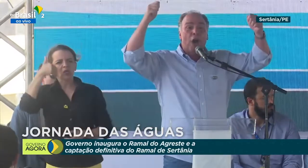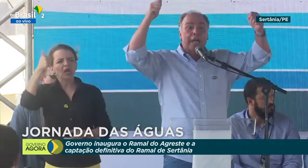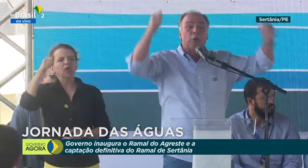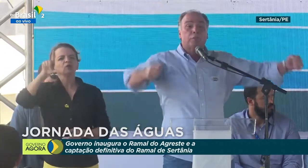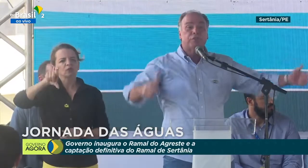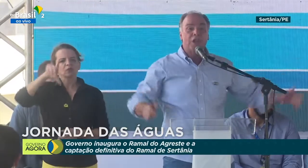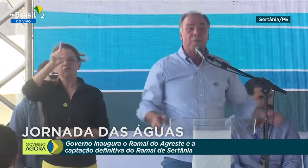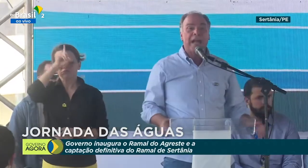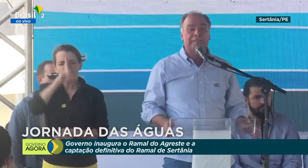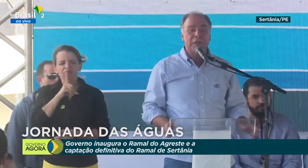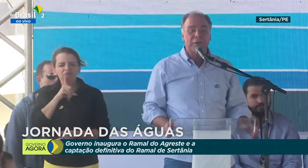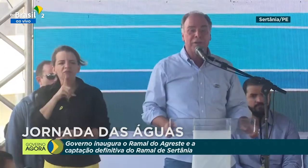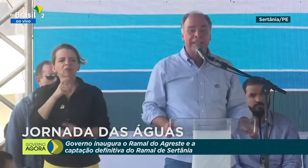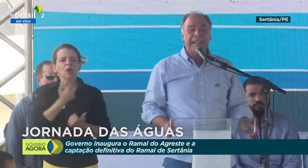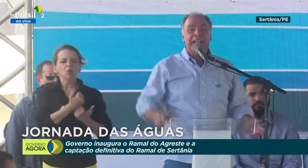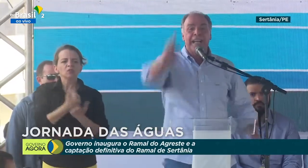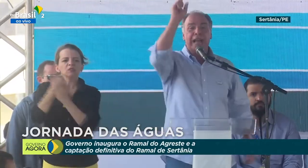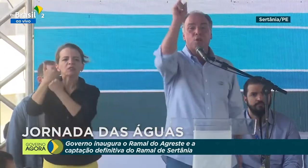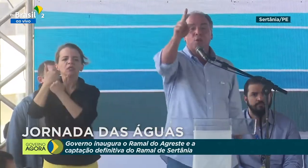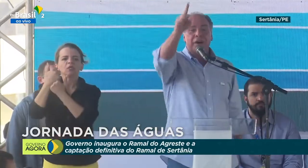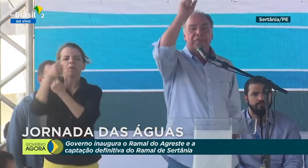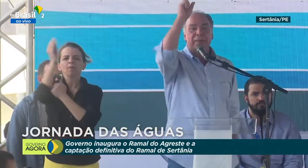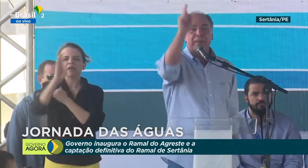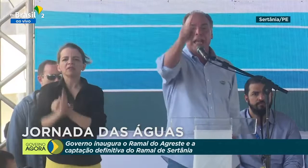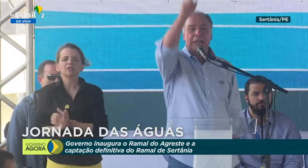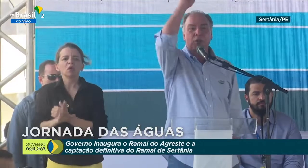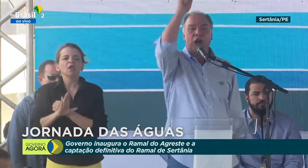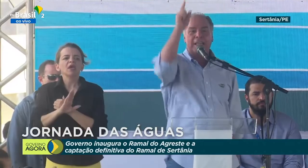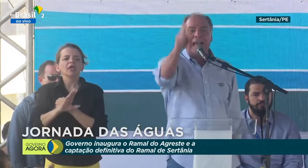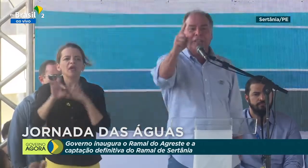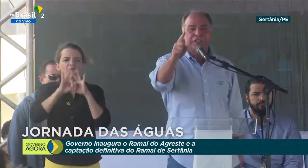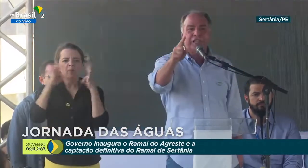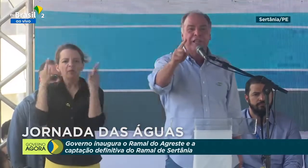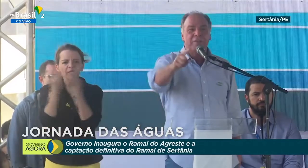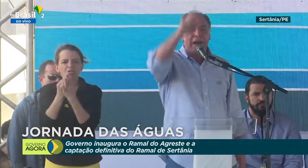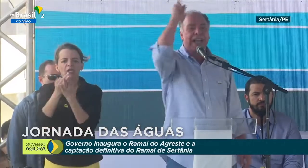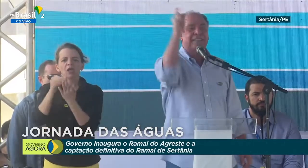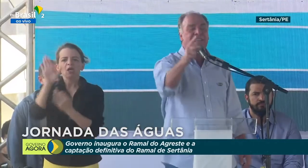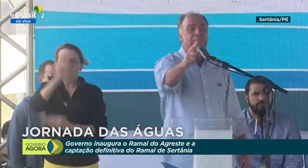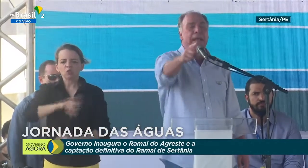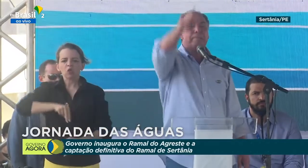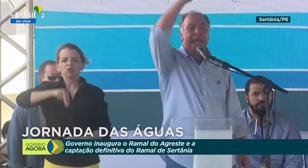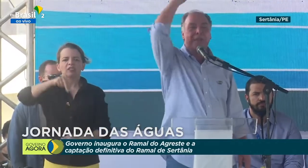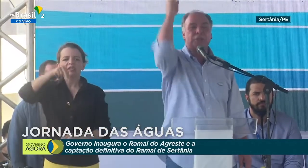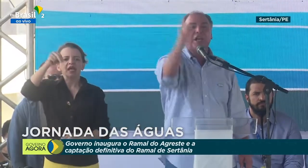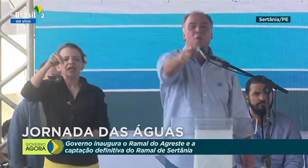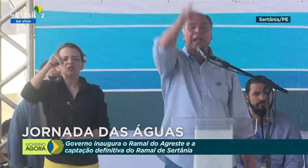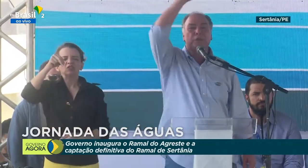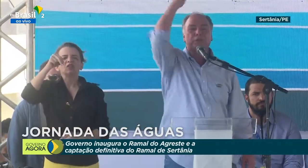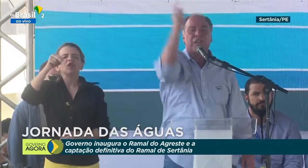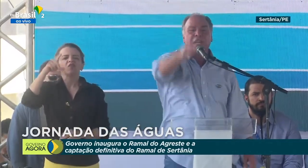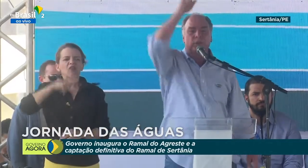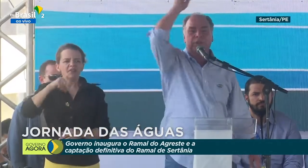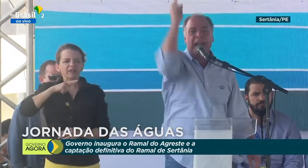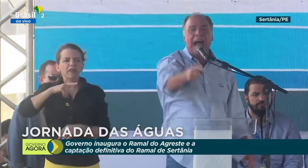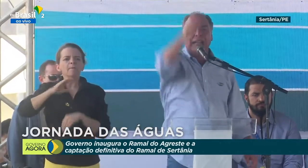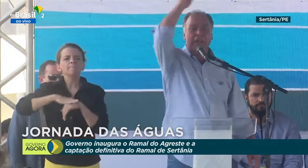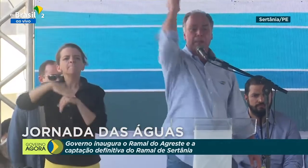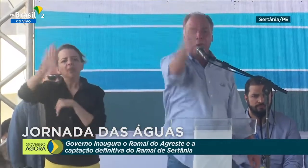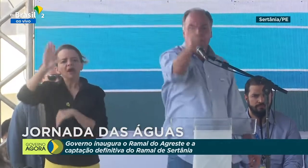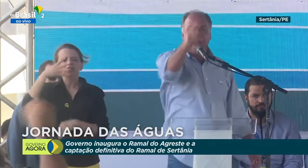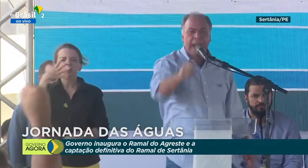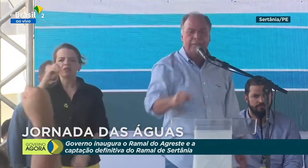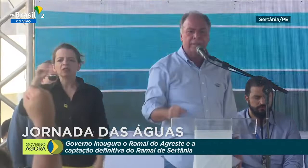vamos ter agora o Auxílio Brasil. E nenhuma família do Nordeste vai receber menos de